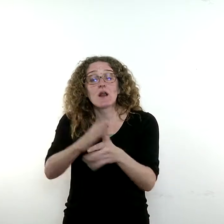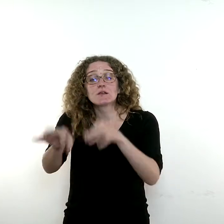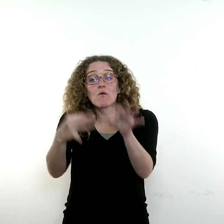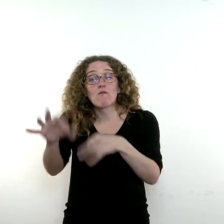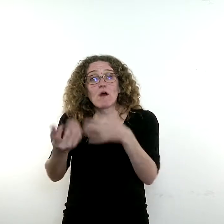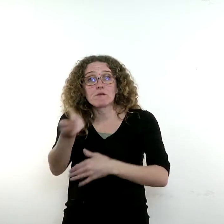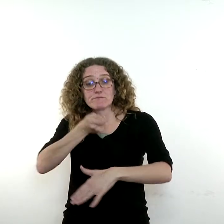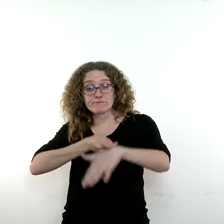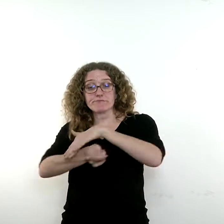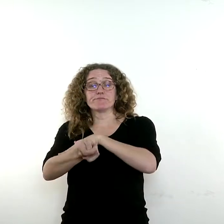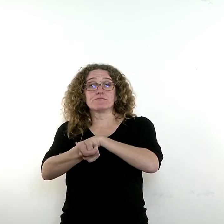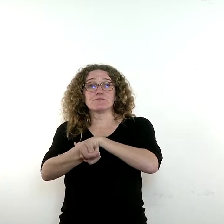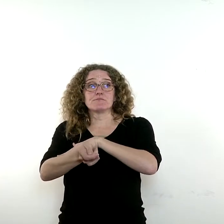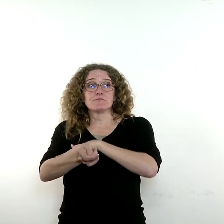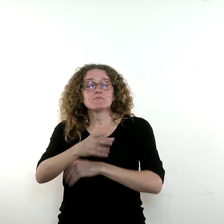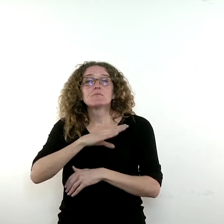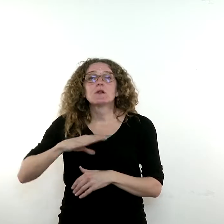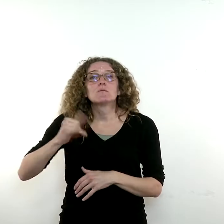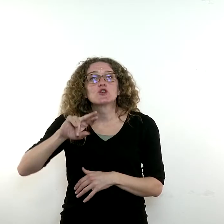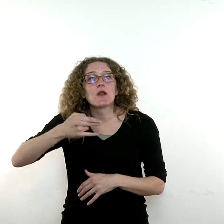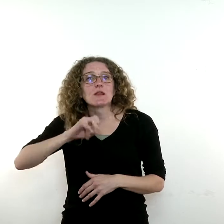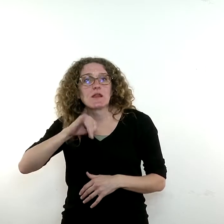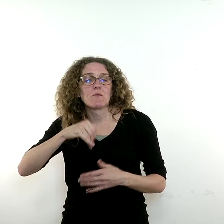découverte. Madame Jeannin ne prend pas part au vote.